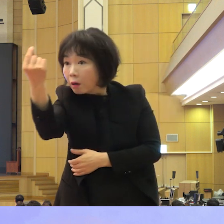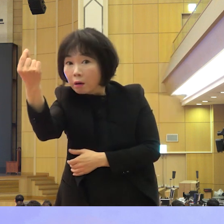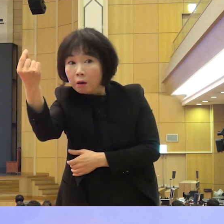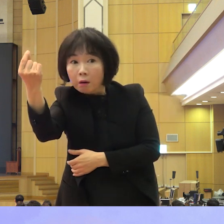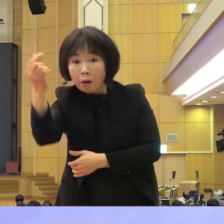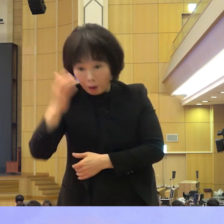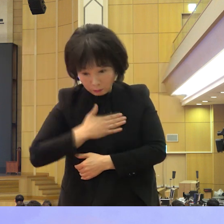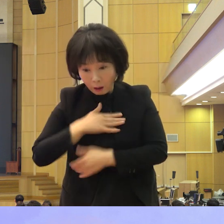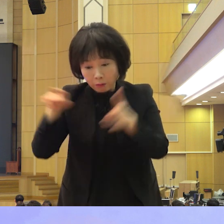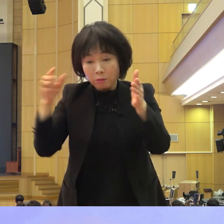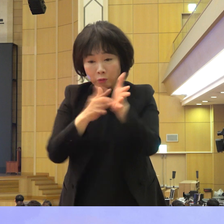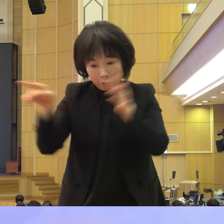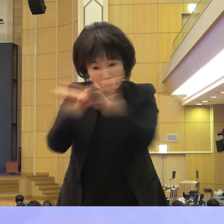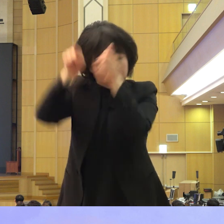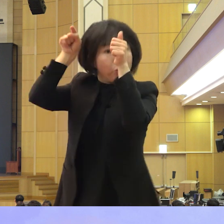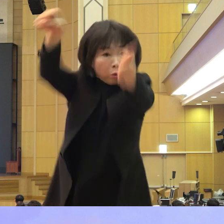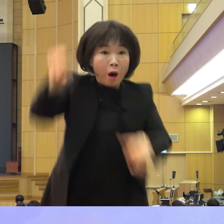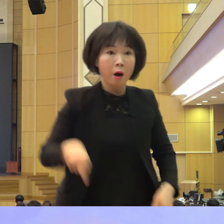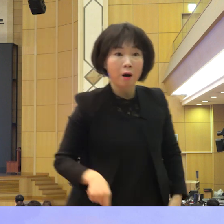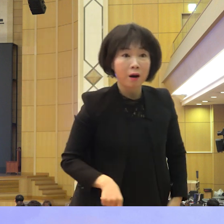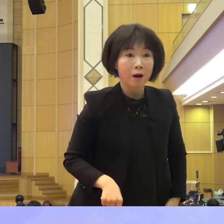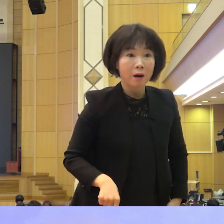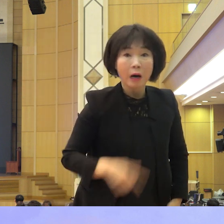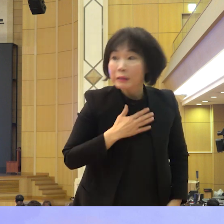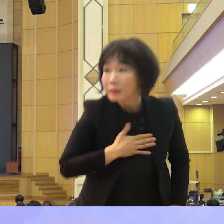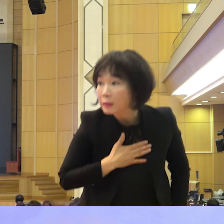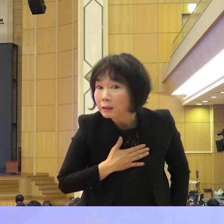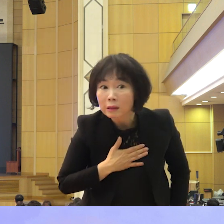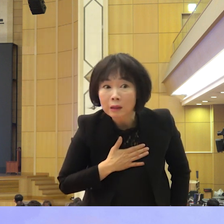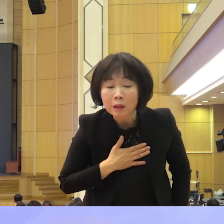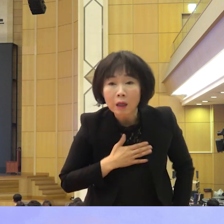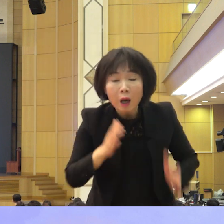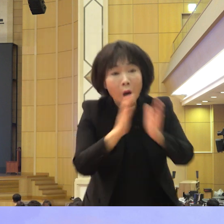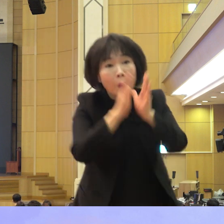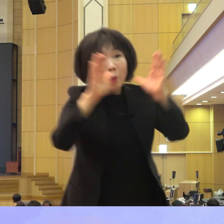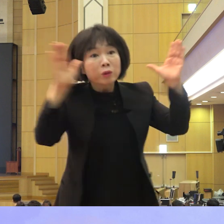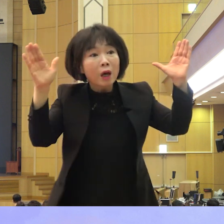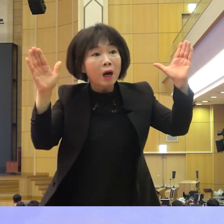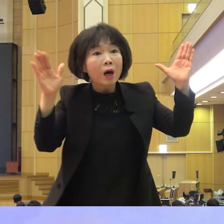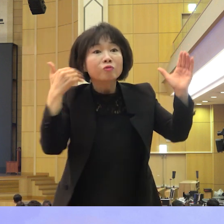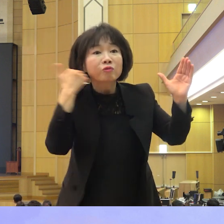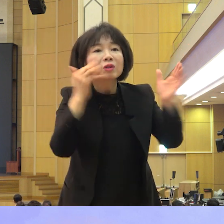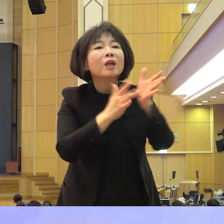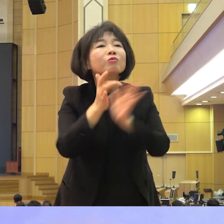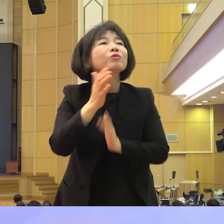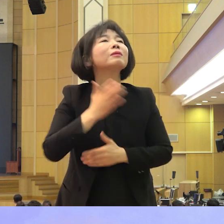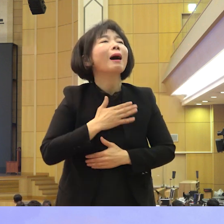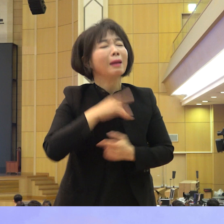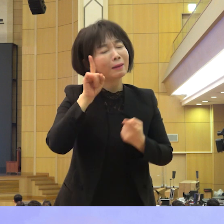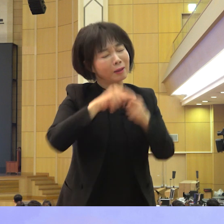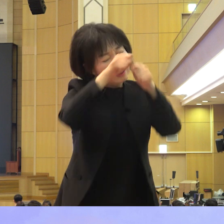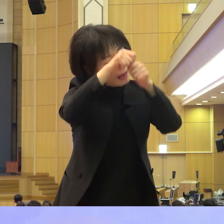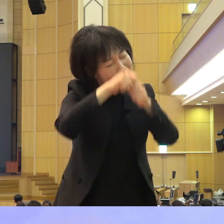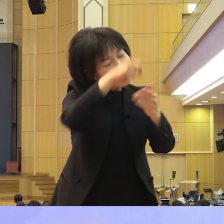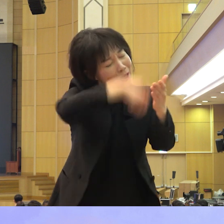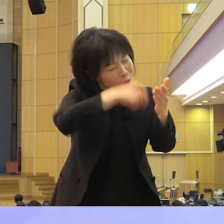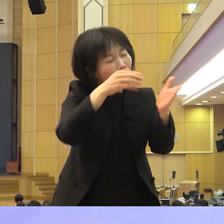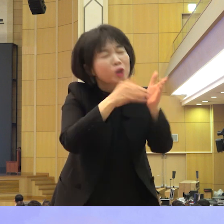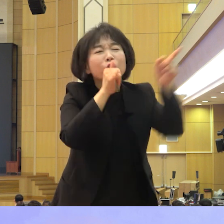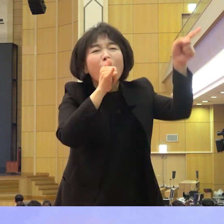것이 아니라 모세가 예수님에 대해서 기록을 했다. 그게 율법의 말씀인 것입니다. 그러니까 율법의 말씀이라